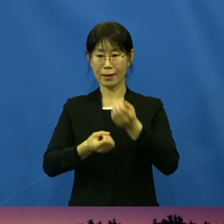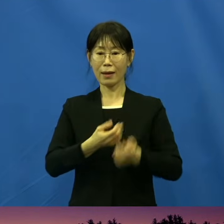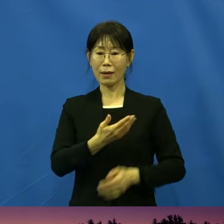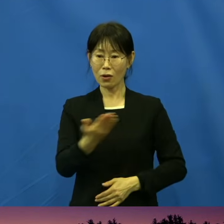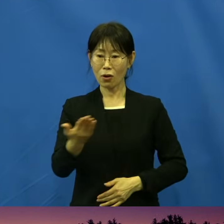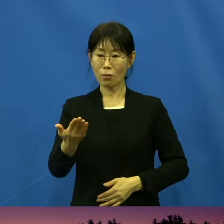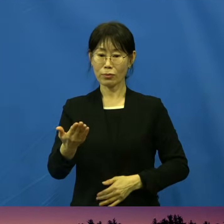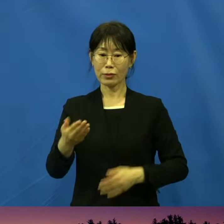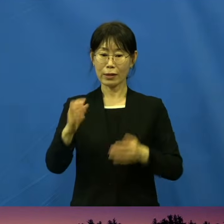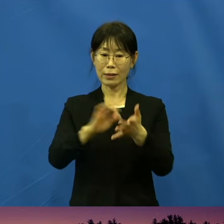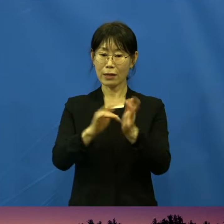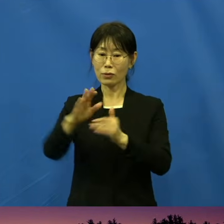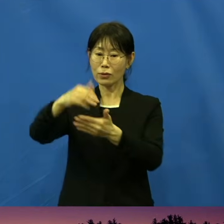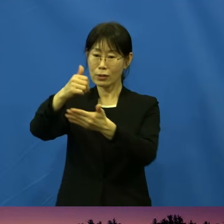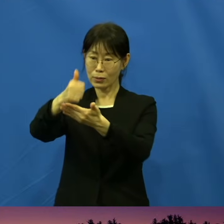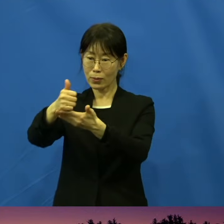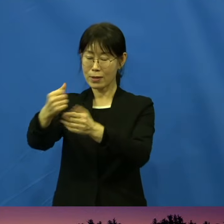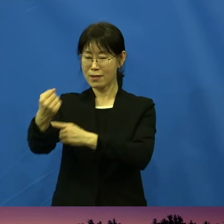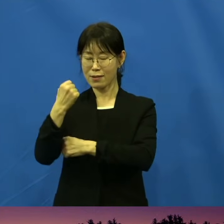의심하지 마십시오.